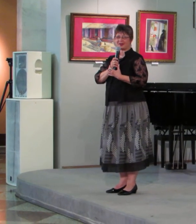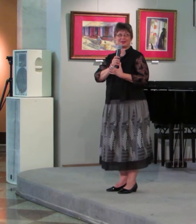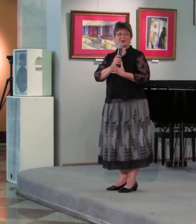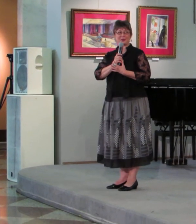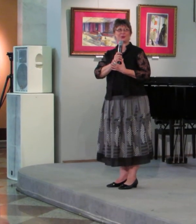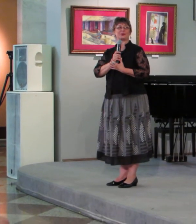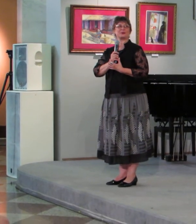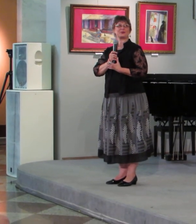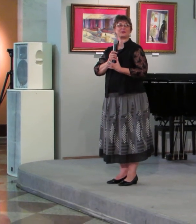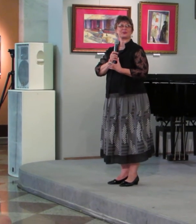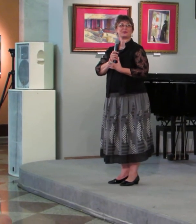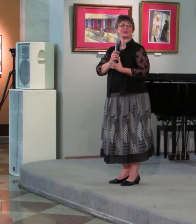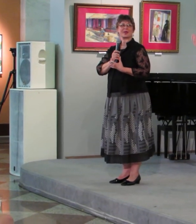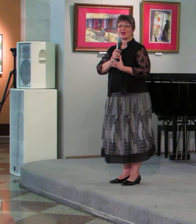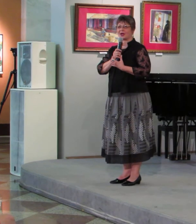говорит,